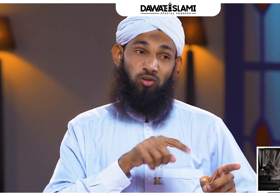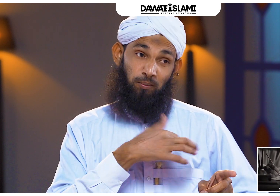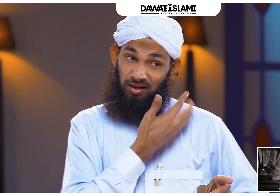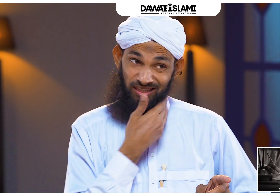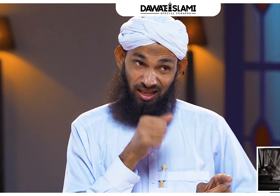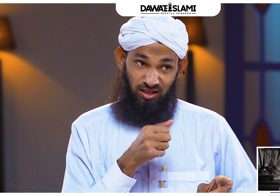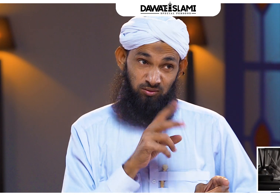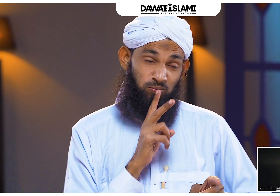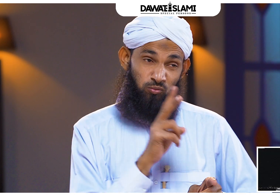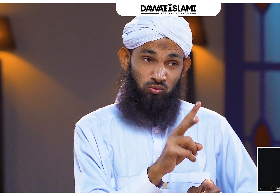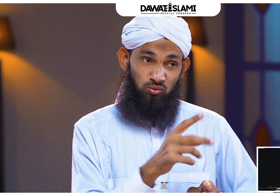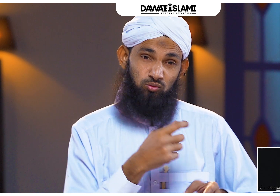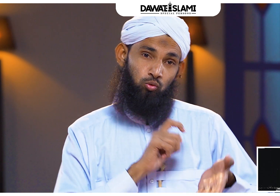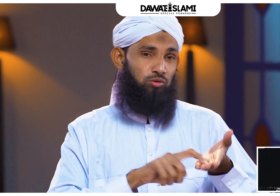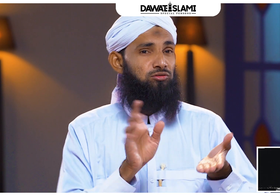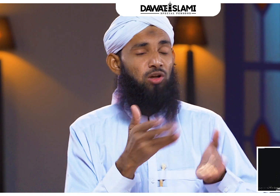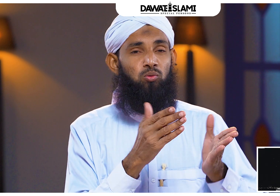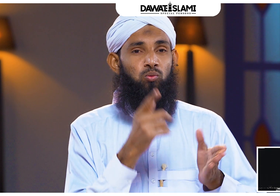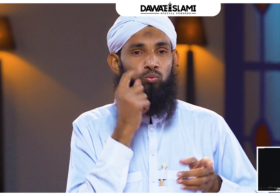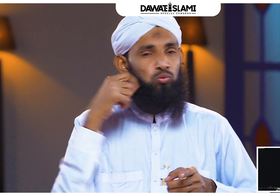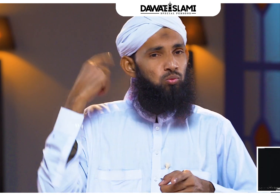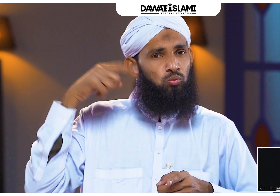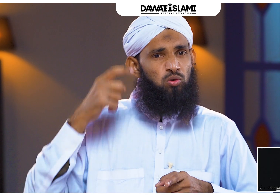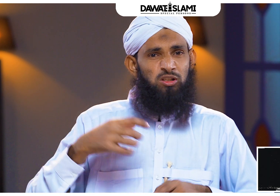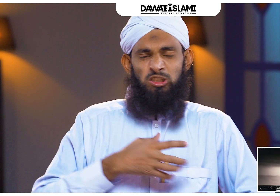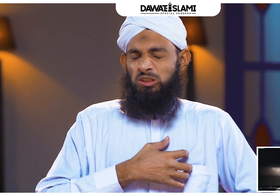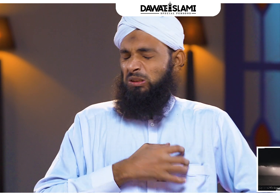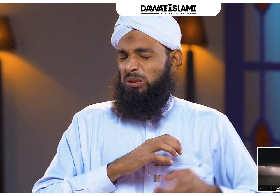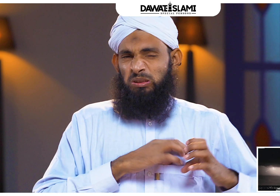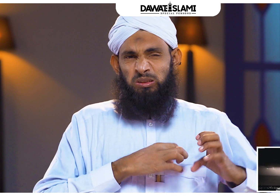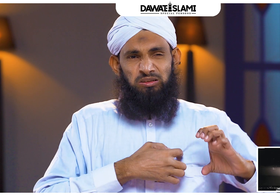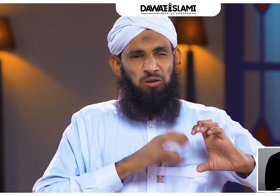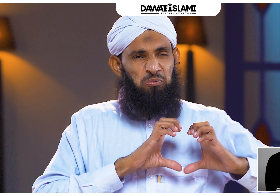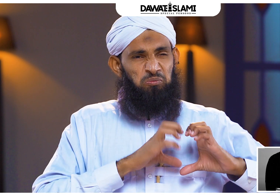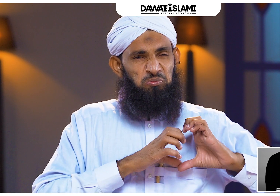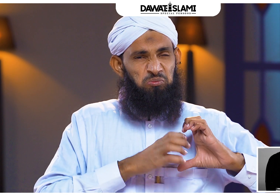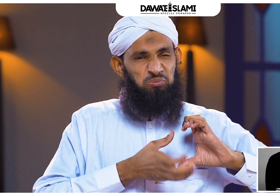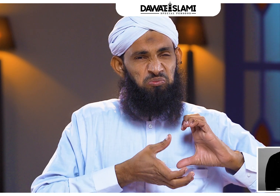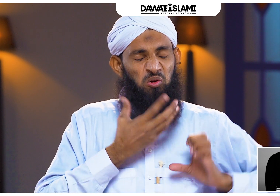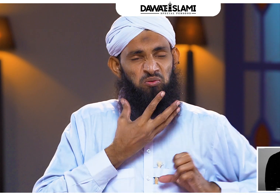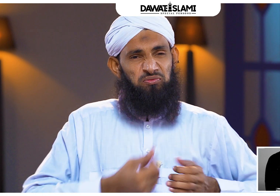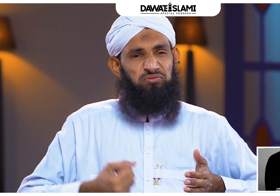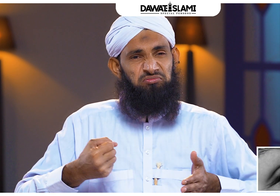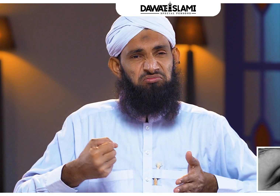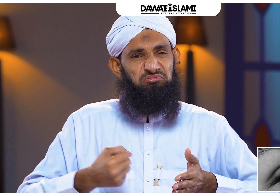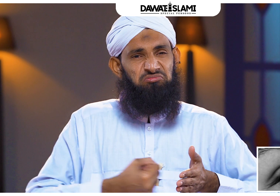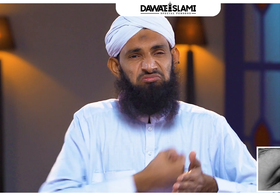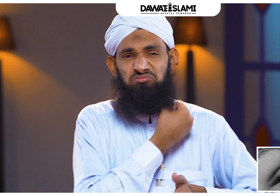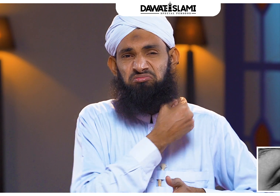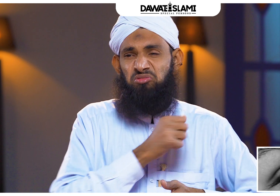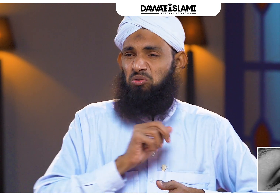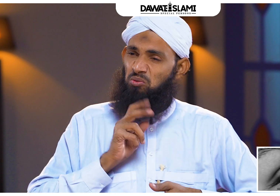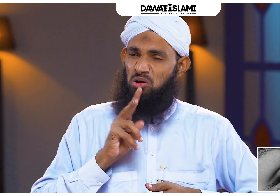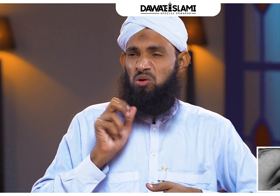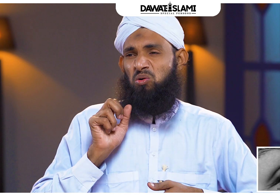پر جاؤ تو وہاں جا کر یہ کہنا کہ اے اللہ کے رسول صلی اللہ علیہ وآلہ وسلم، میرے مالک نے یہ پیغام بھجوایا ہے کہ میں آپ کے